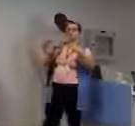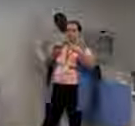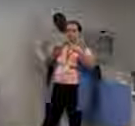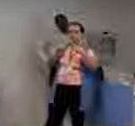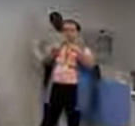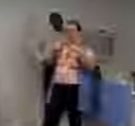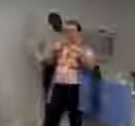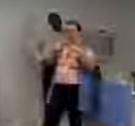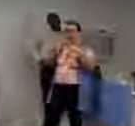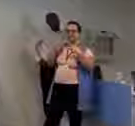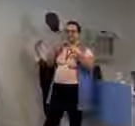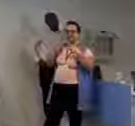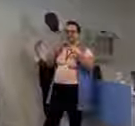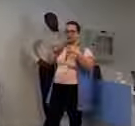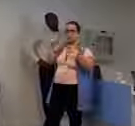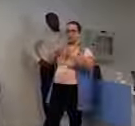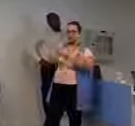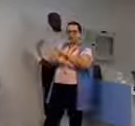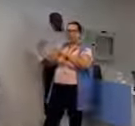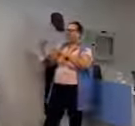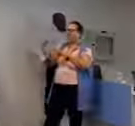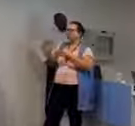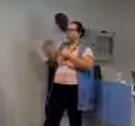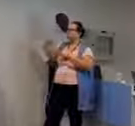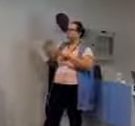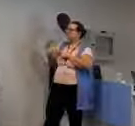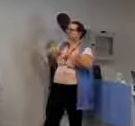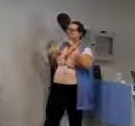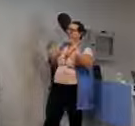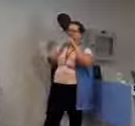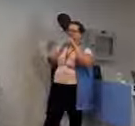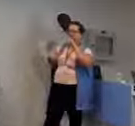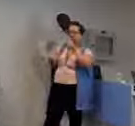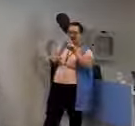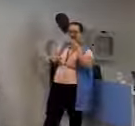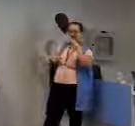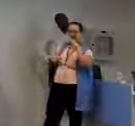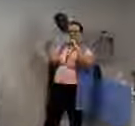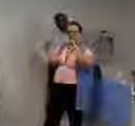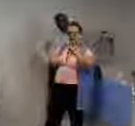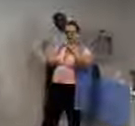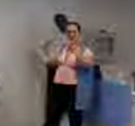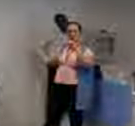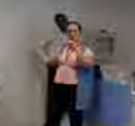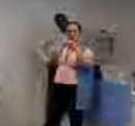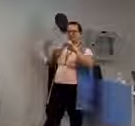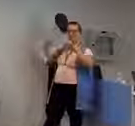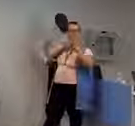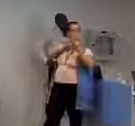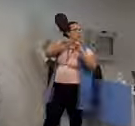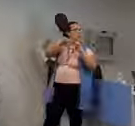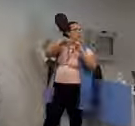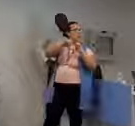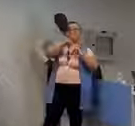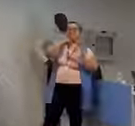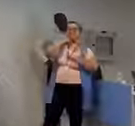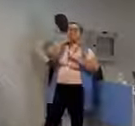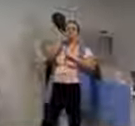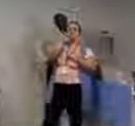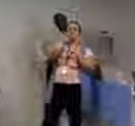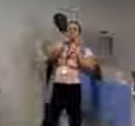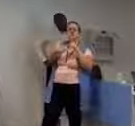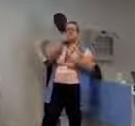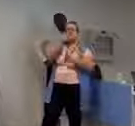final dessa apresentação. Por que a integração CAD, CAI, CAM, PDM, RP será vital para qualquer indústria,